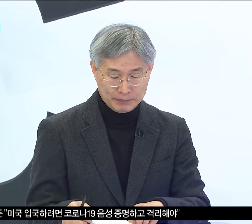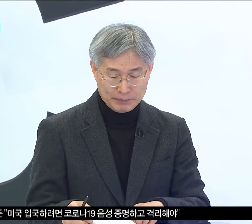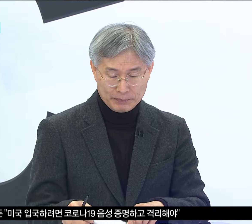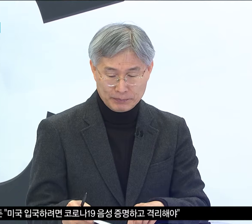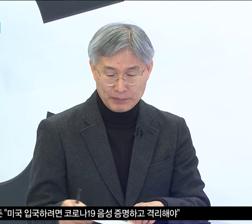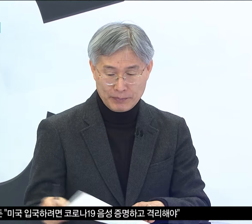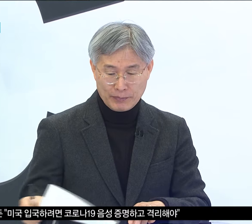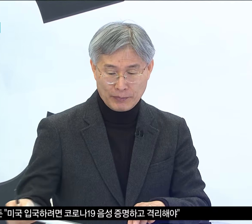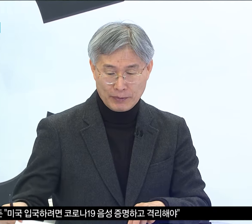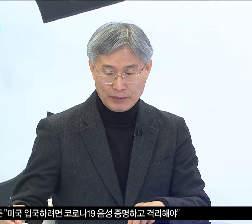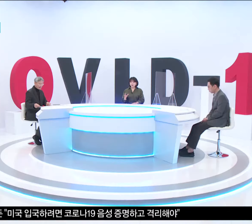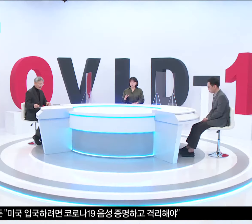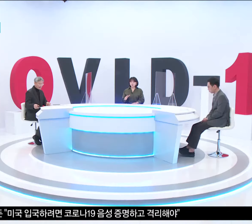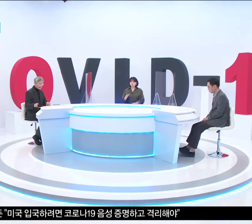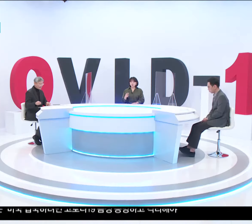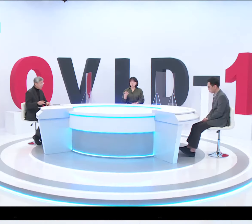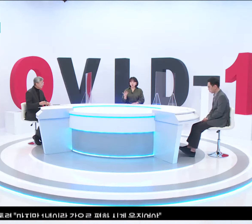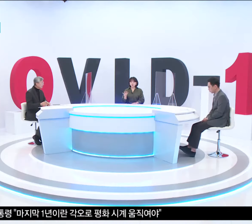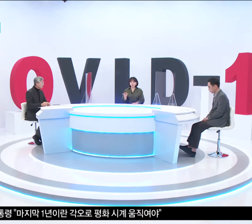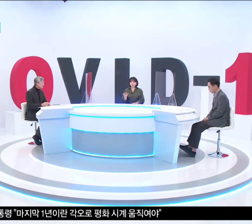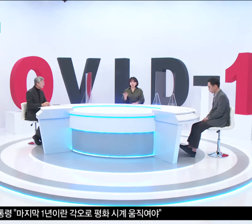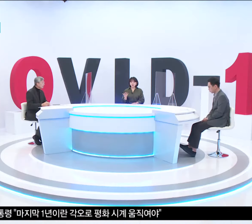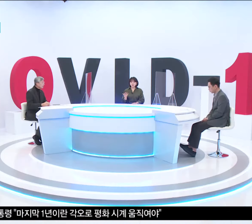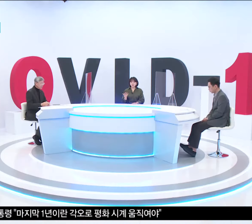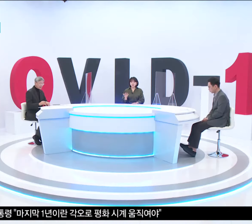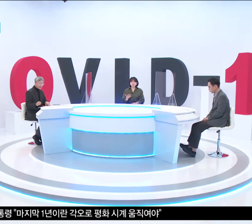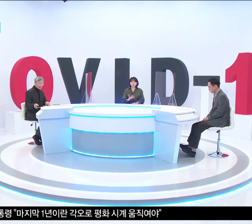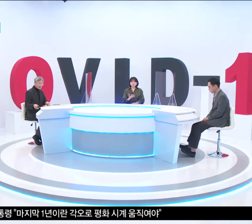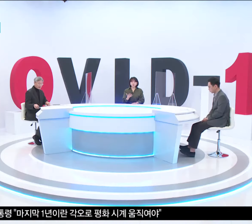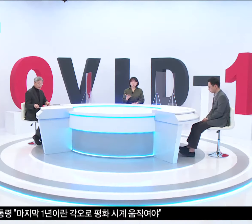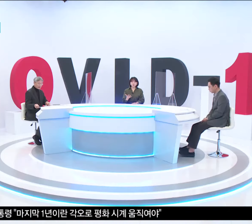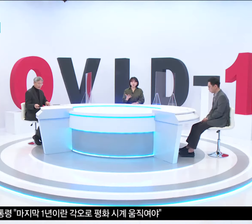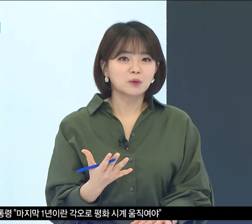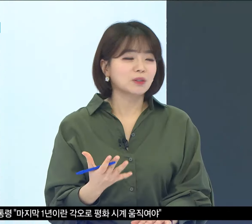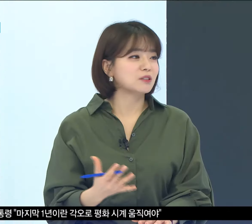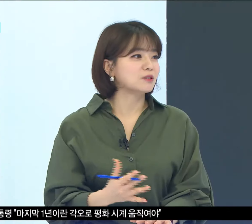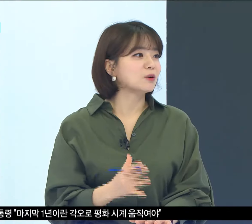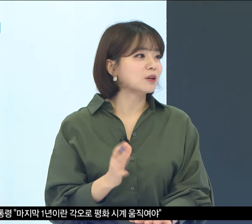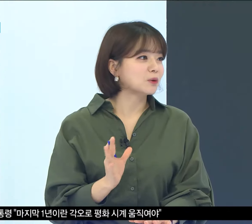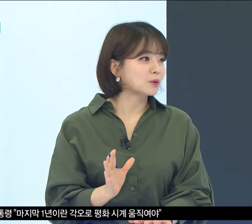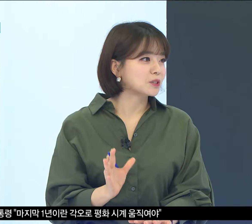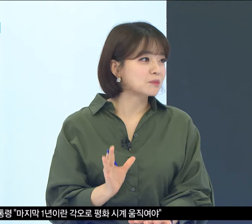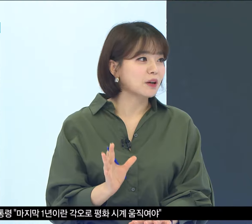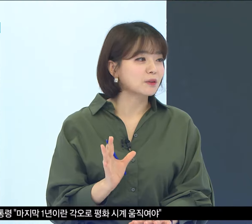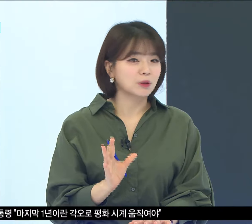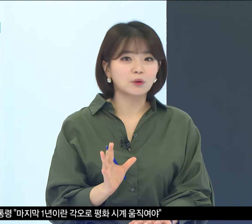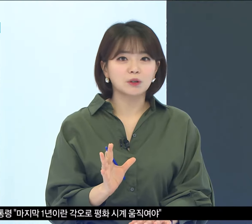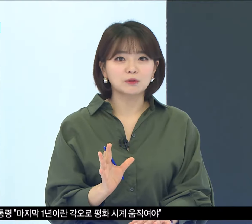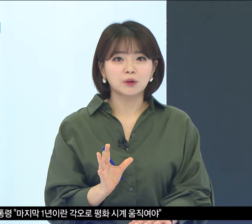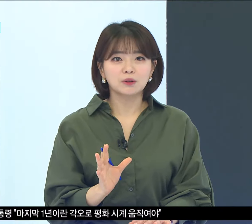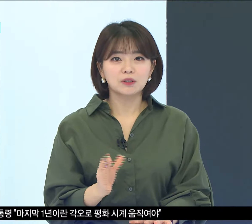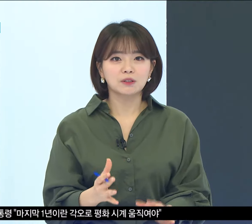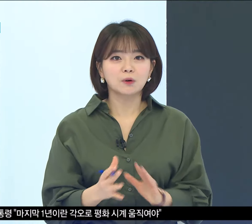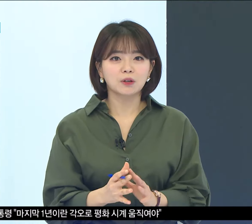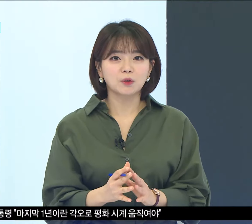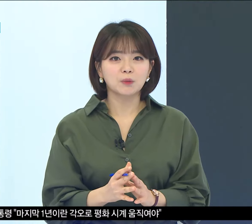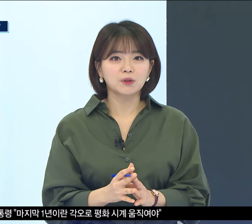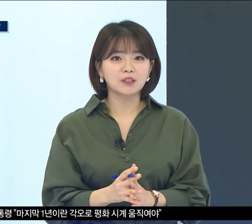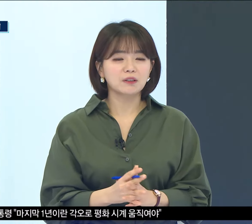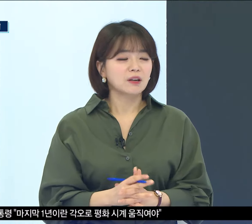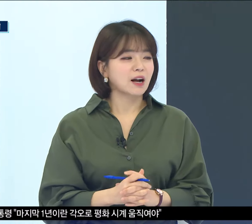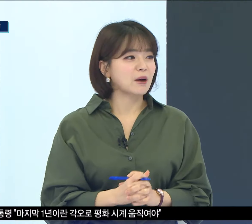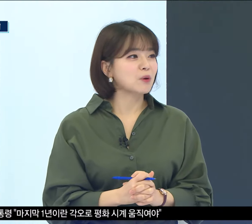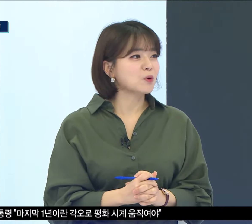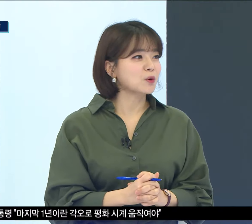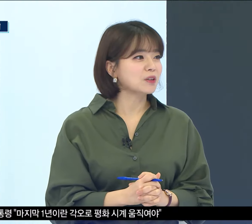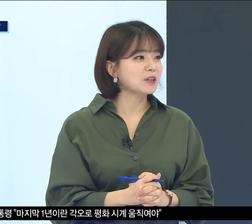일단은 긍정적인데요. 저는 약간 또 우려스러운 부분은 지난 주말 이동량이 또다시 늘어난 걸로 집계가 됐더라고요. 이제 그렇게